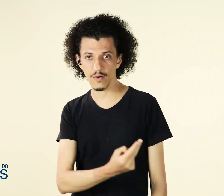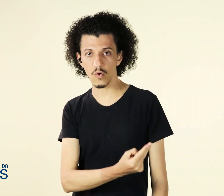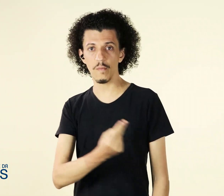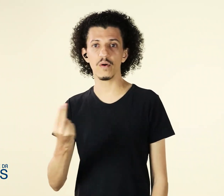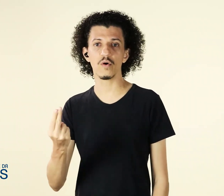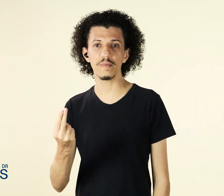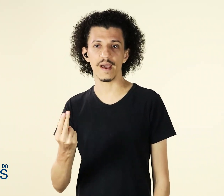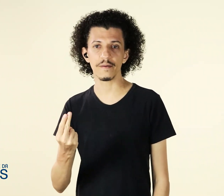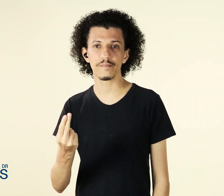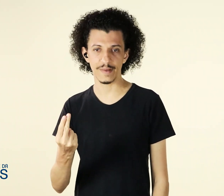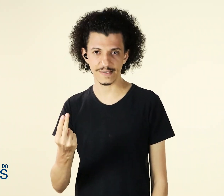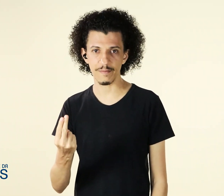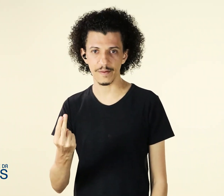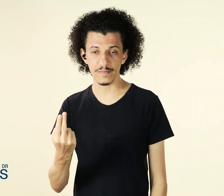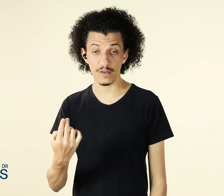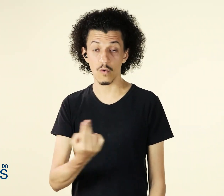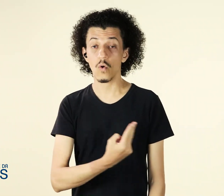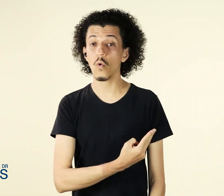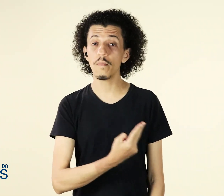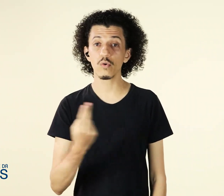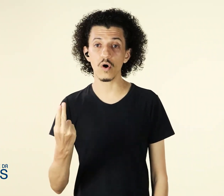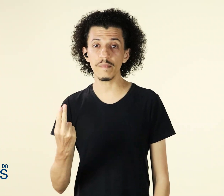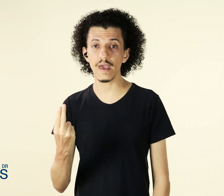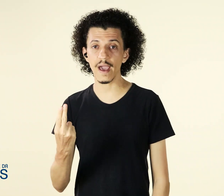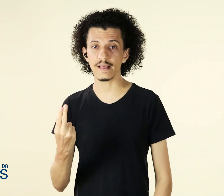o meu nome é. Percebe? Então, o meu nome é